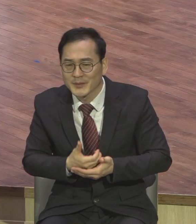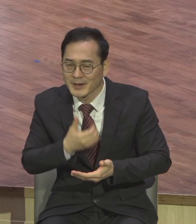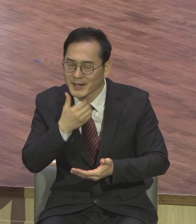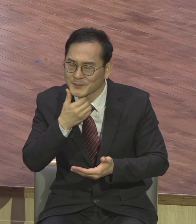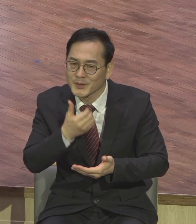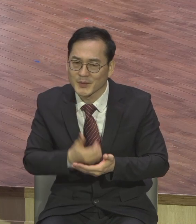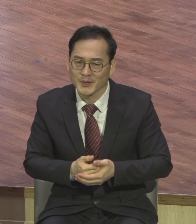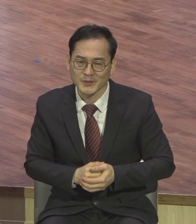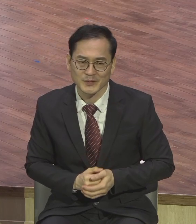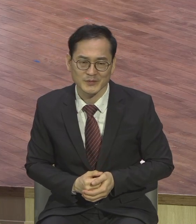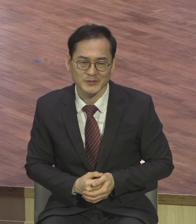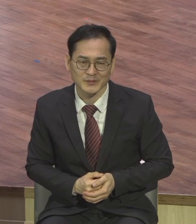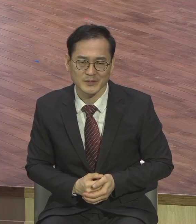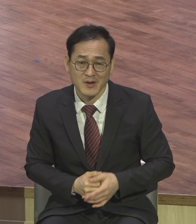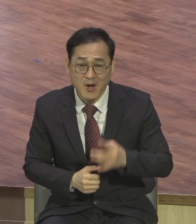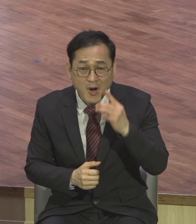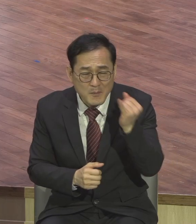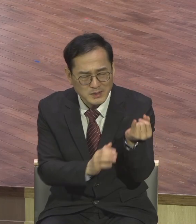최고의 효도예요. 최고의 효도.